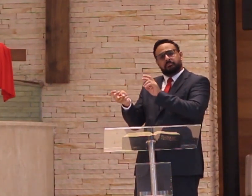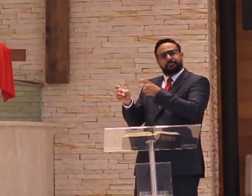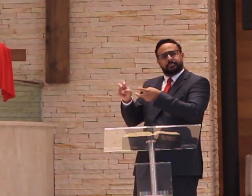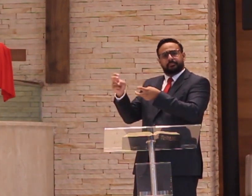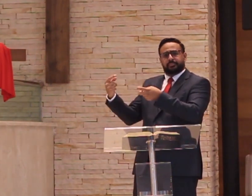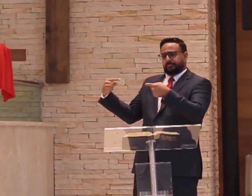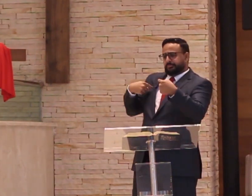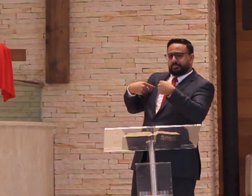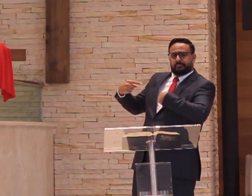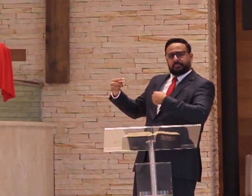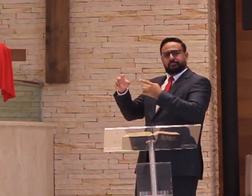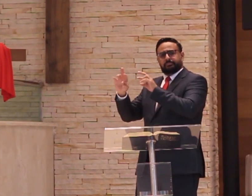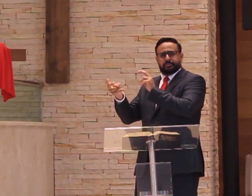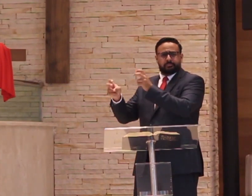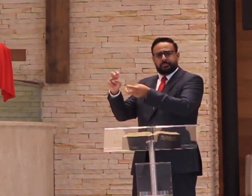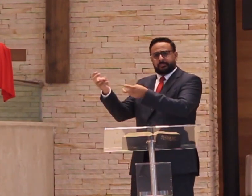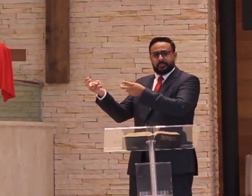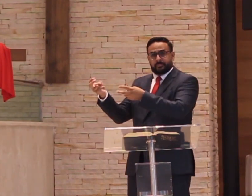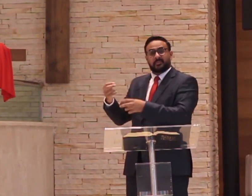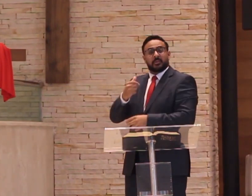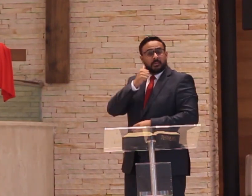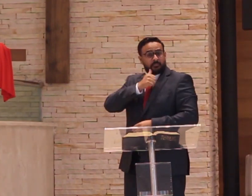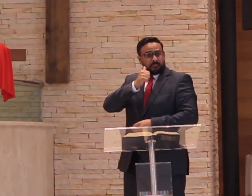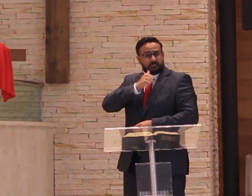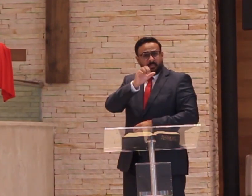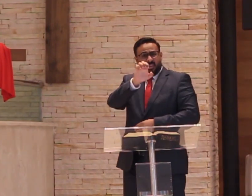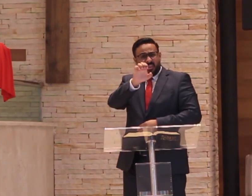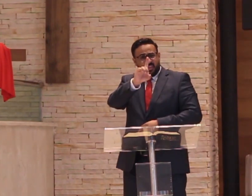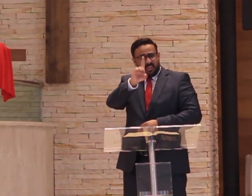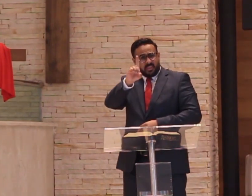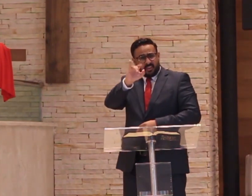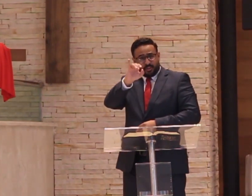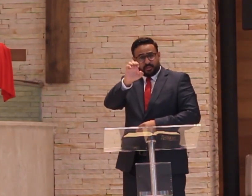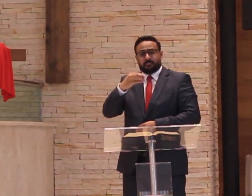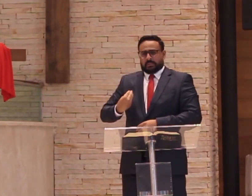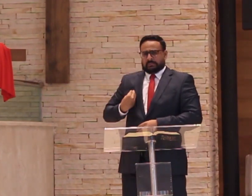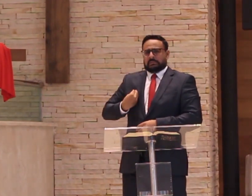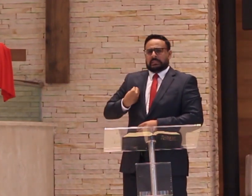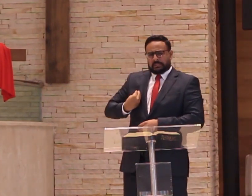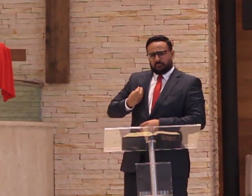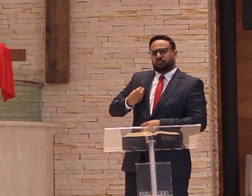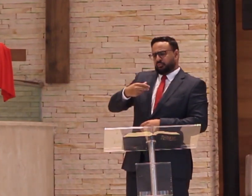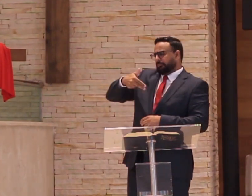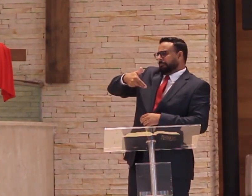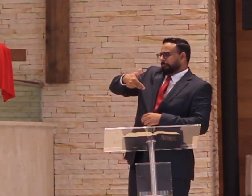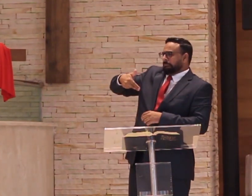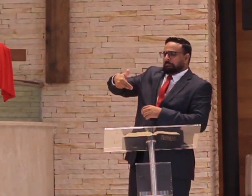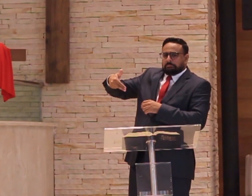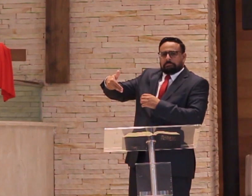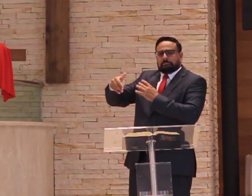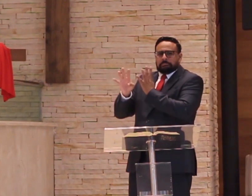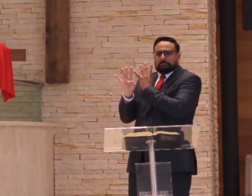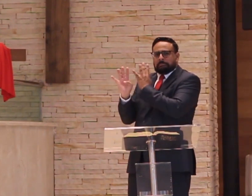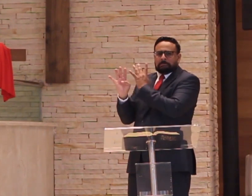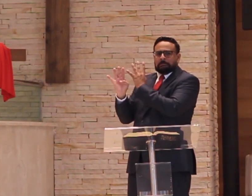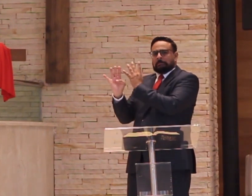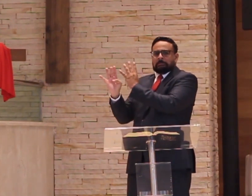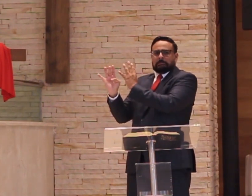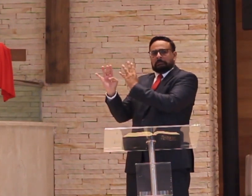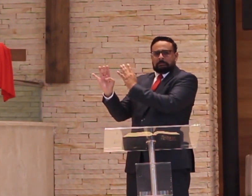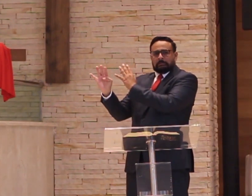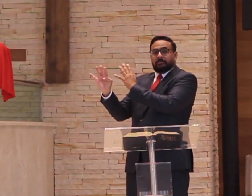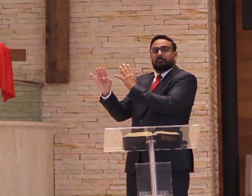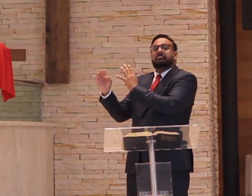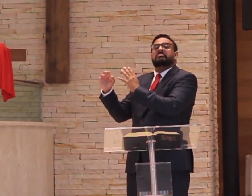acontecendo entre os alemães e outros países. E aqueles prisioneiros então estavam no fogo cruzado, passando entre